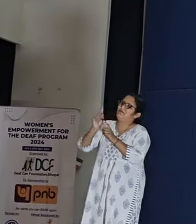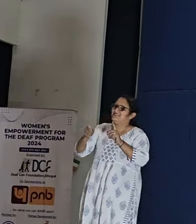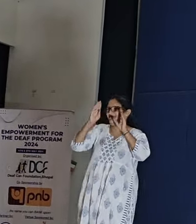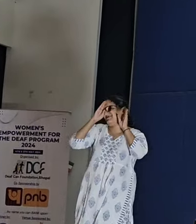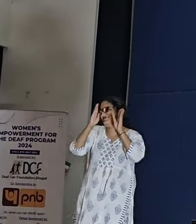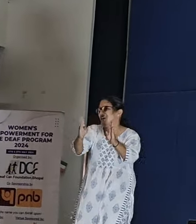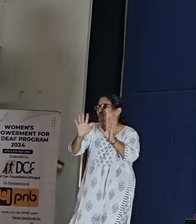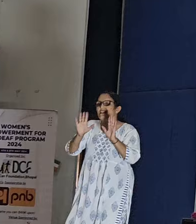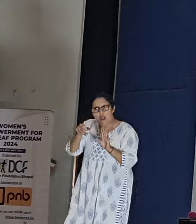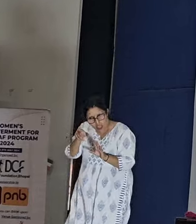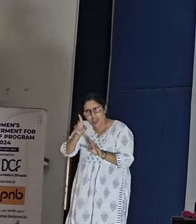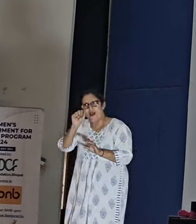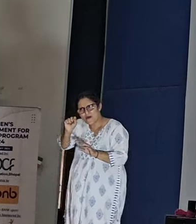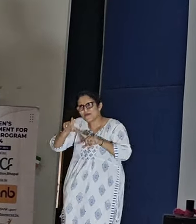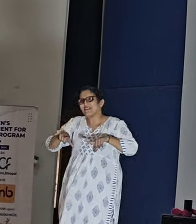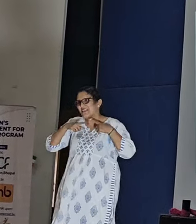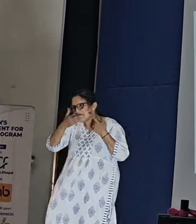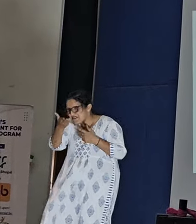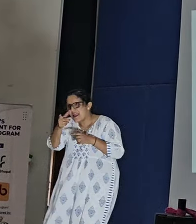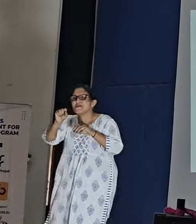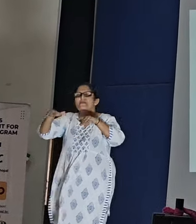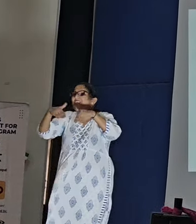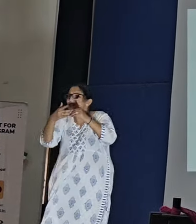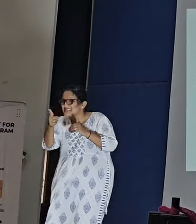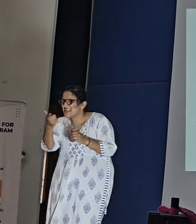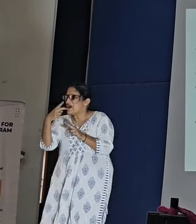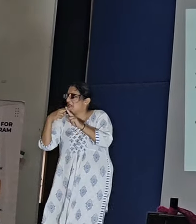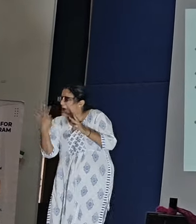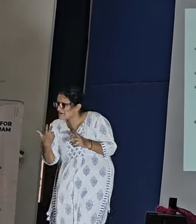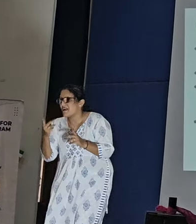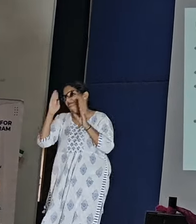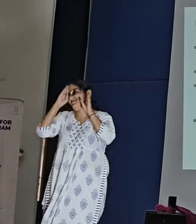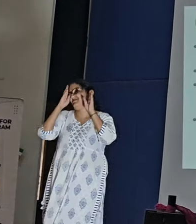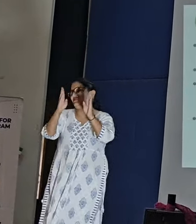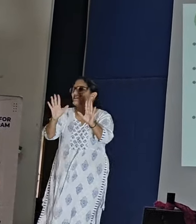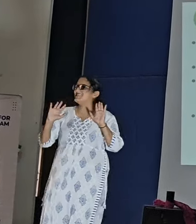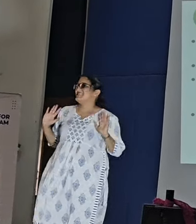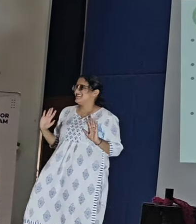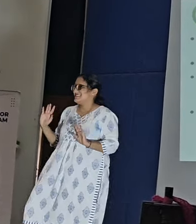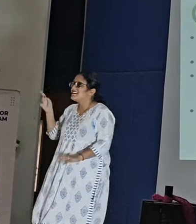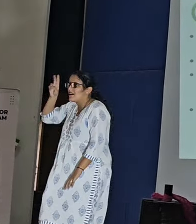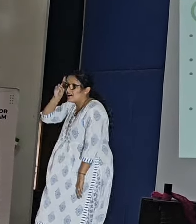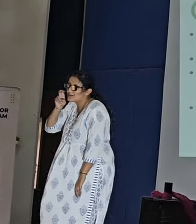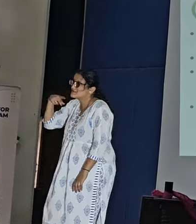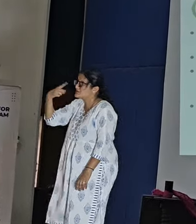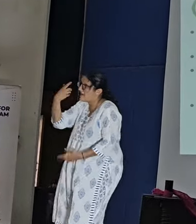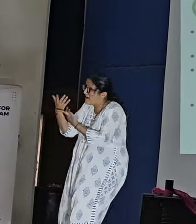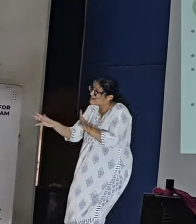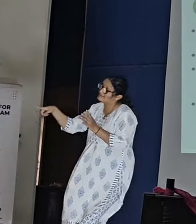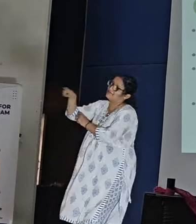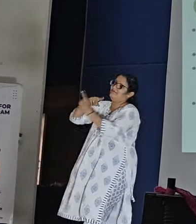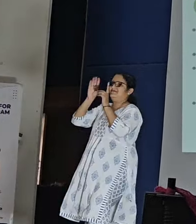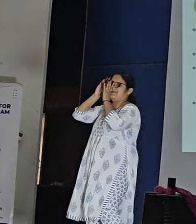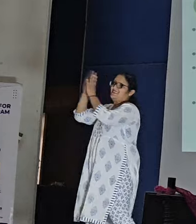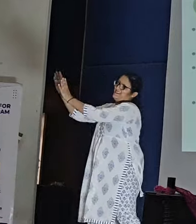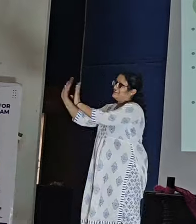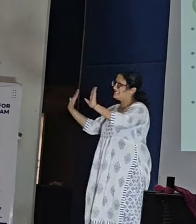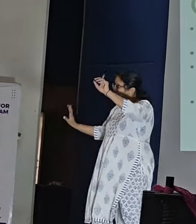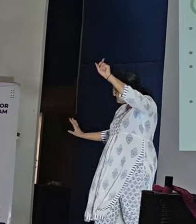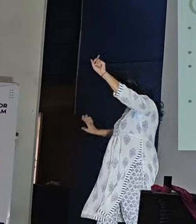हम ऐसा नहीं करना चाहिए, हमें अशर को भी समानता का अधिकार देना चाहिए, उनको भी पूछना चाहिए अच्छा आप अपने बारे में बताइए, अच्छा आप एक डेथ पर्सन हो, ओके ओके